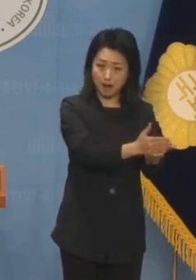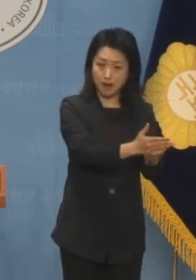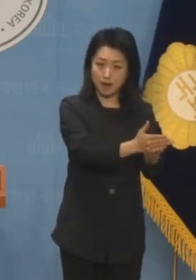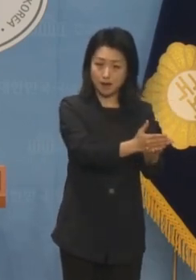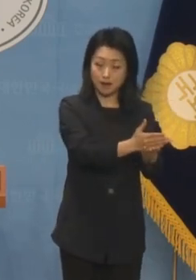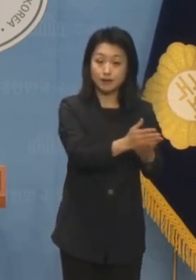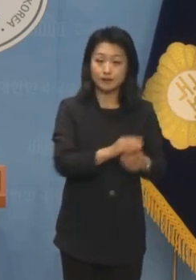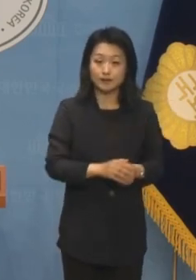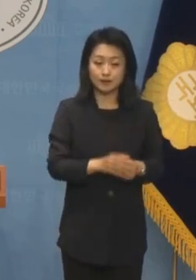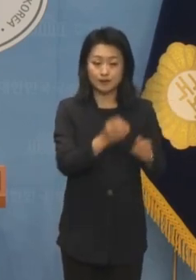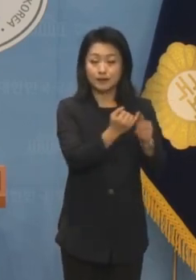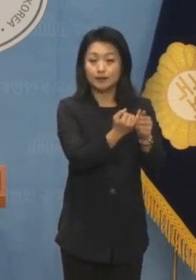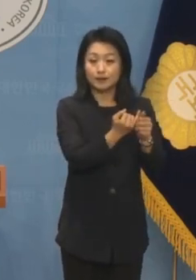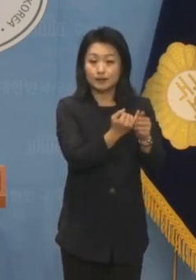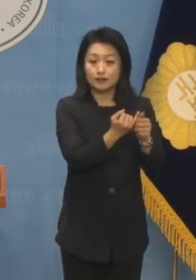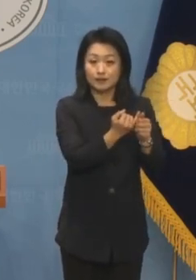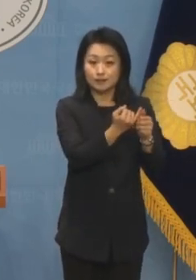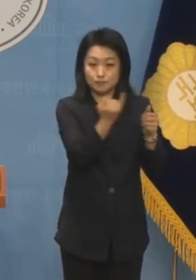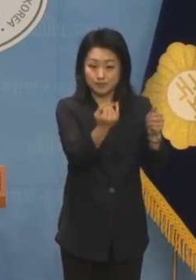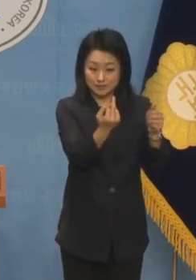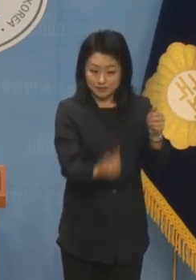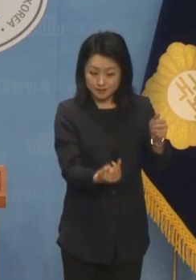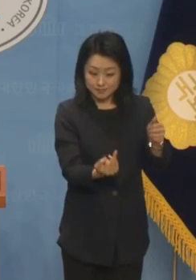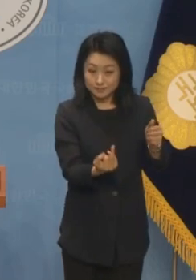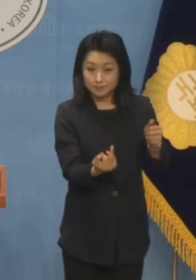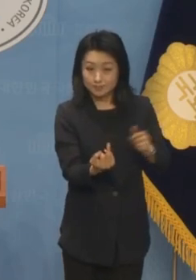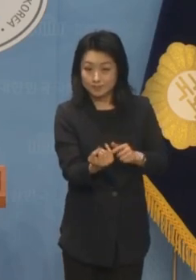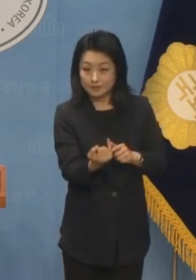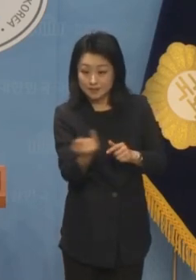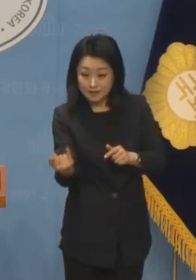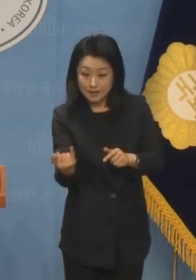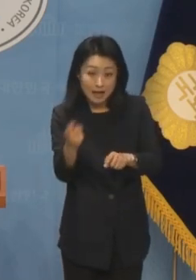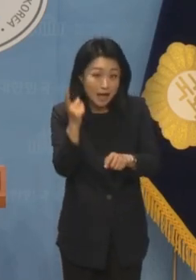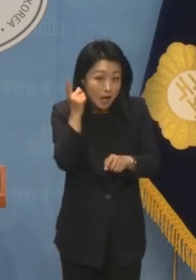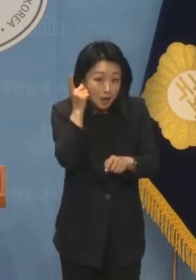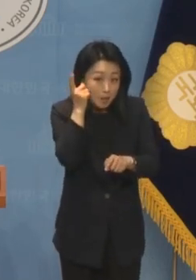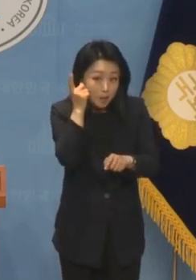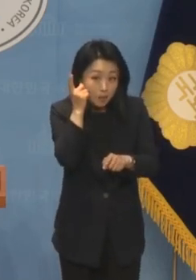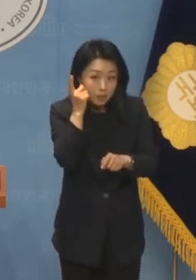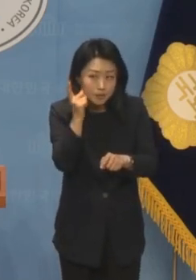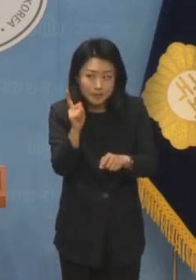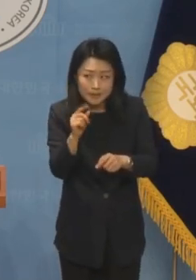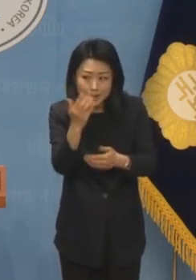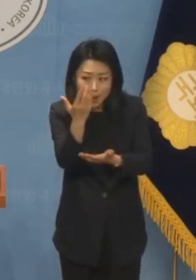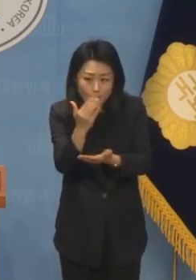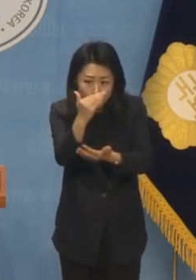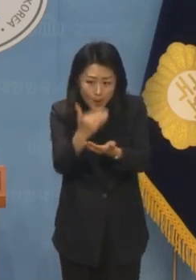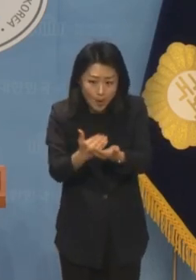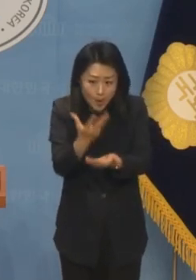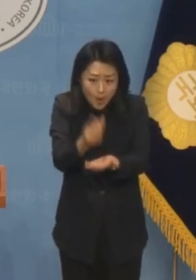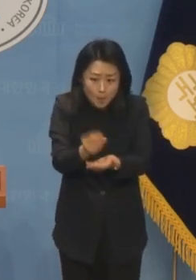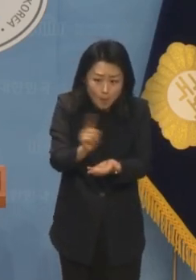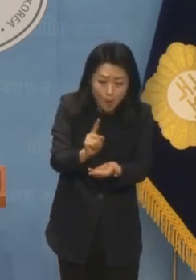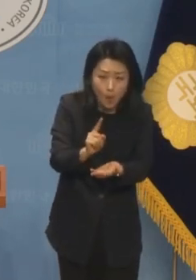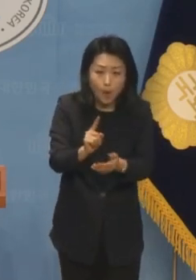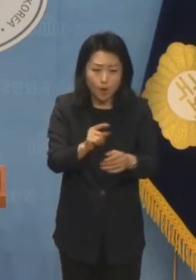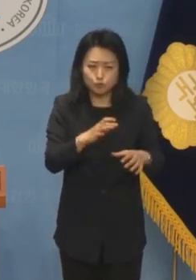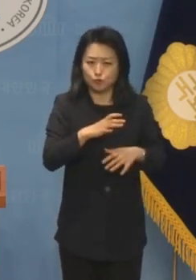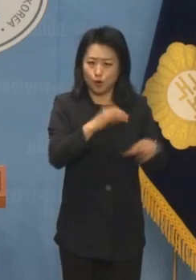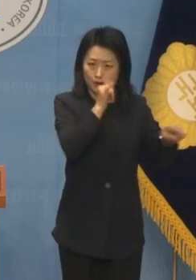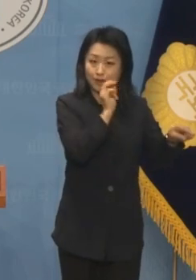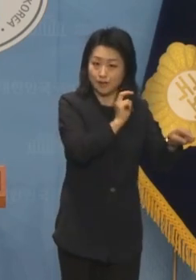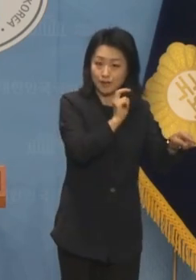천암 전화기에 무엇이 들어있는지 몰라서 두려운 거 아닙니까? 국회가 신청한 증인의